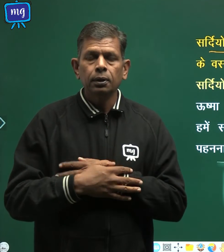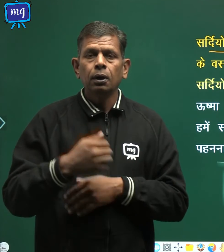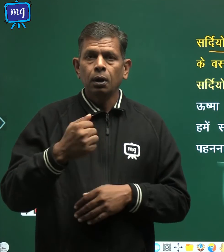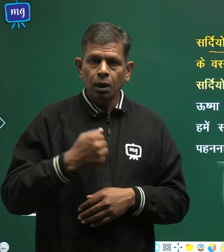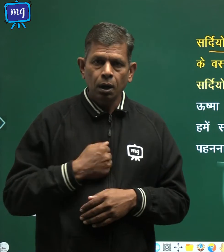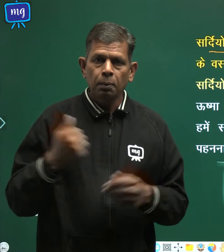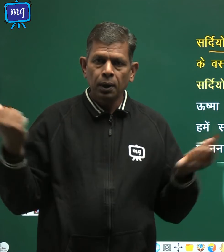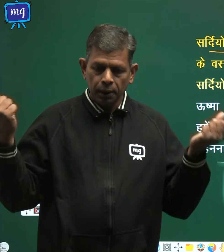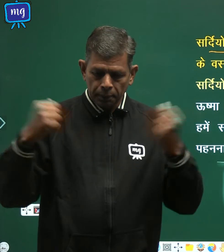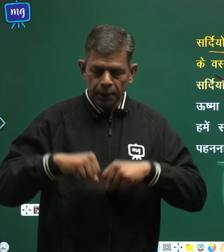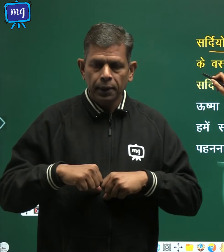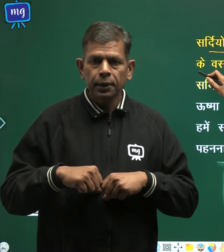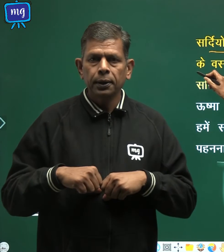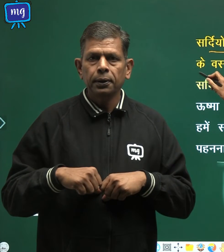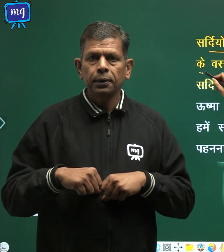हमारे पहनने के